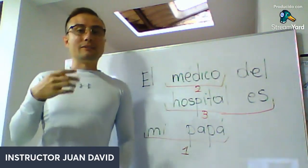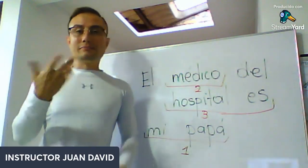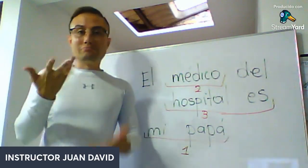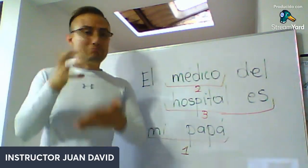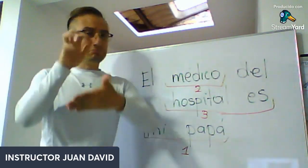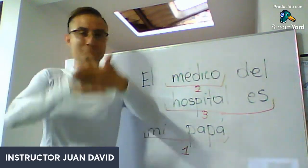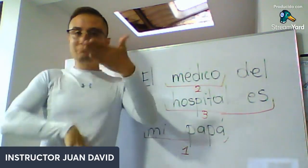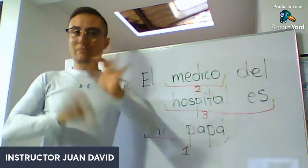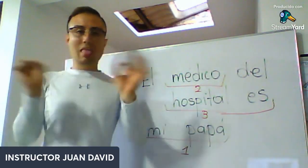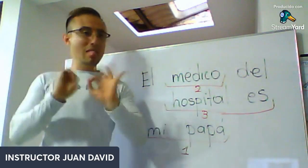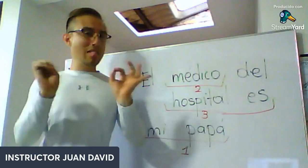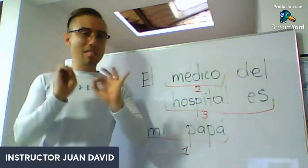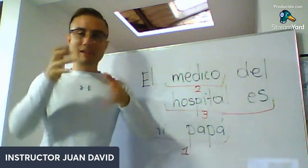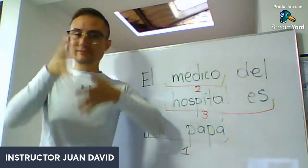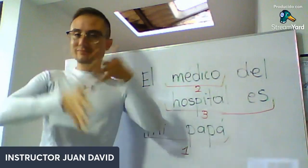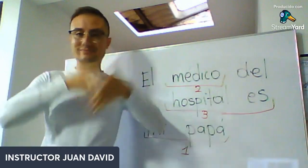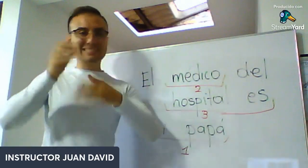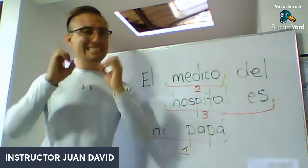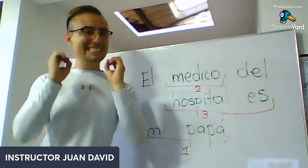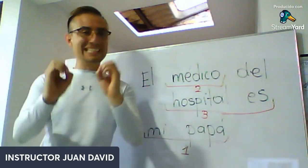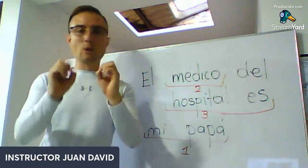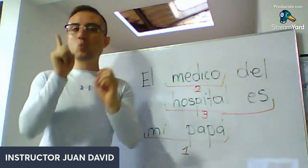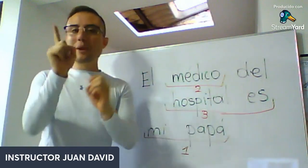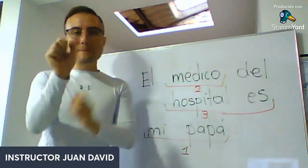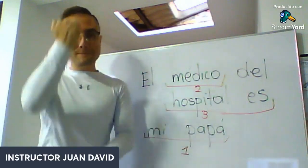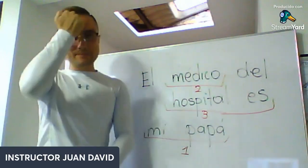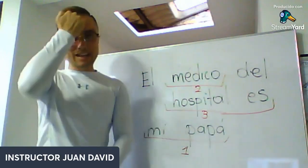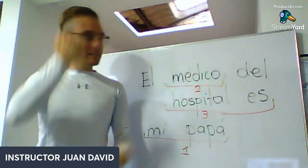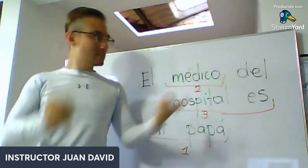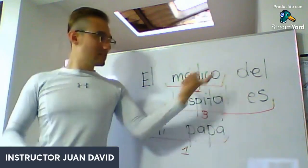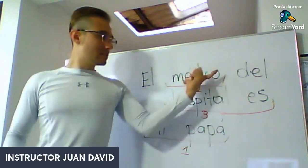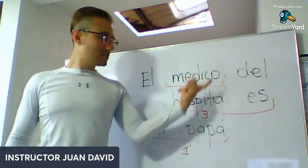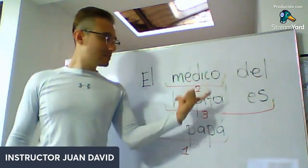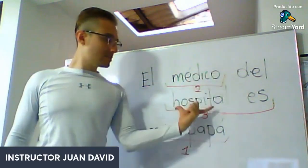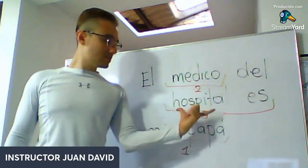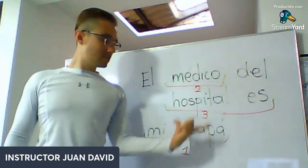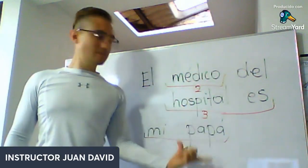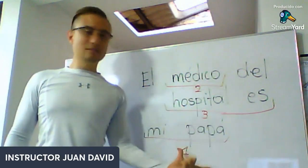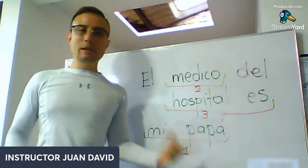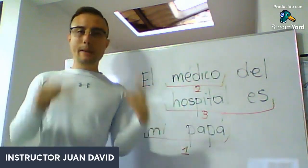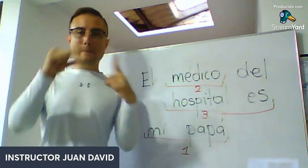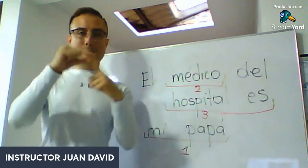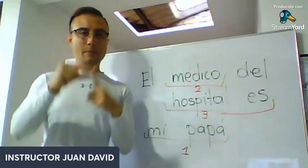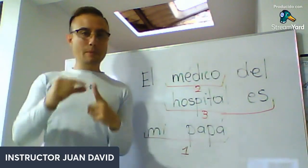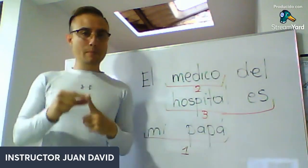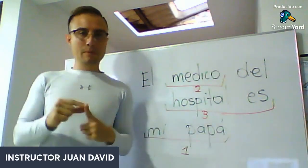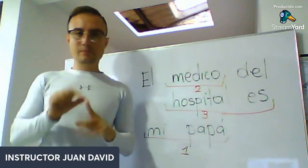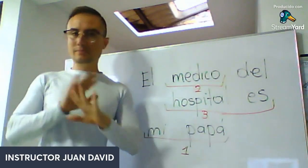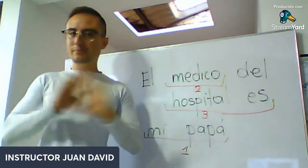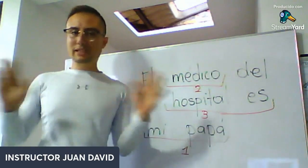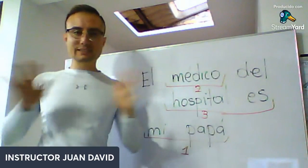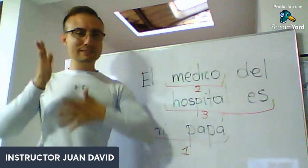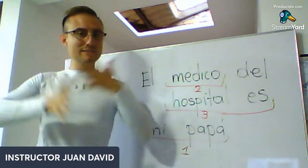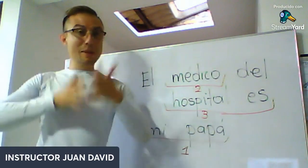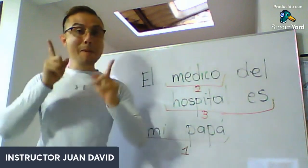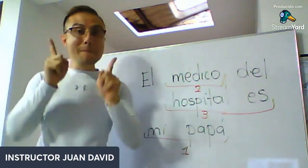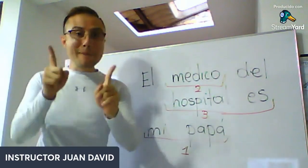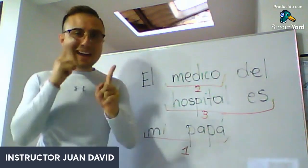porque en el español si está allí tal cual el médico del hospital es pero en lengua de señas la